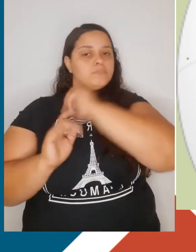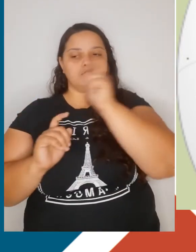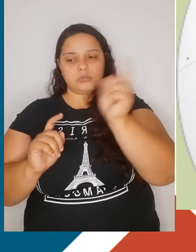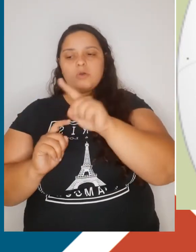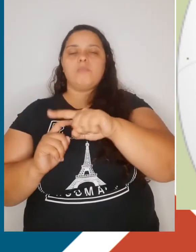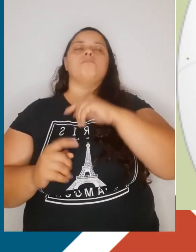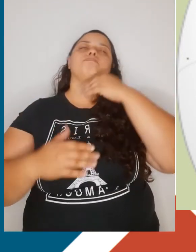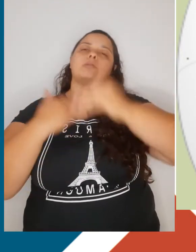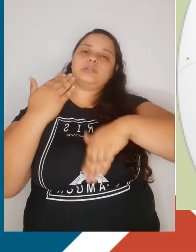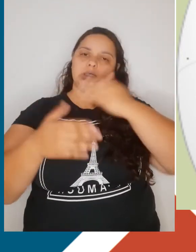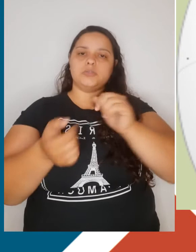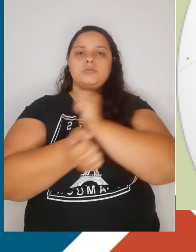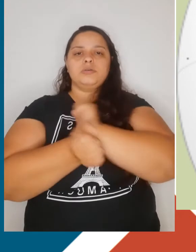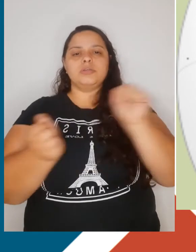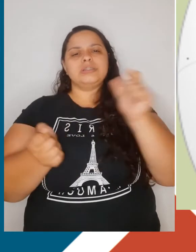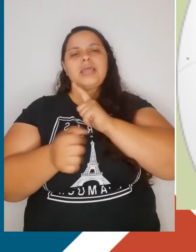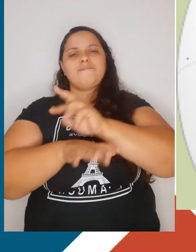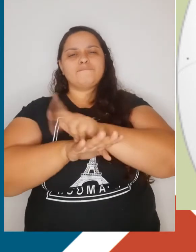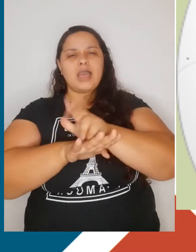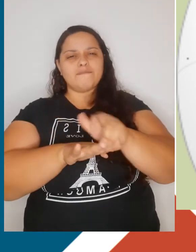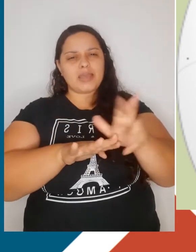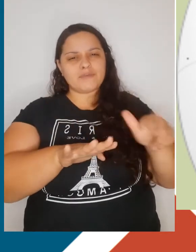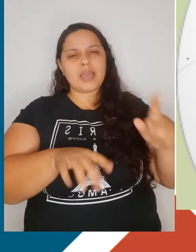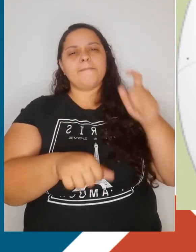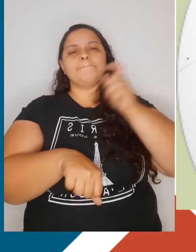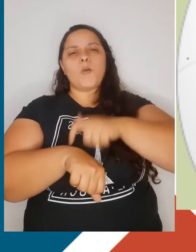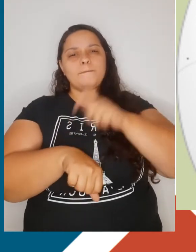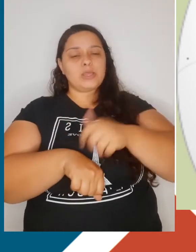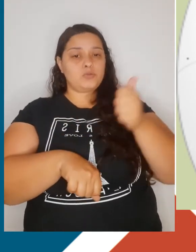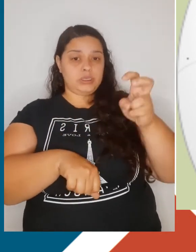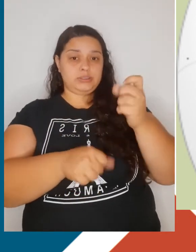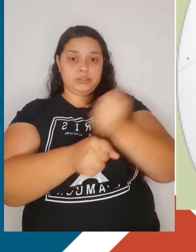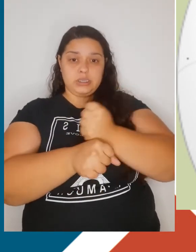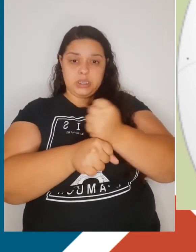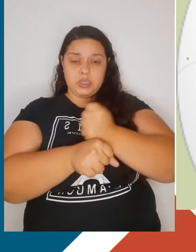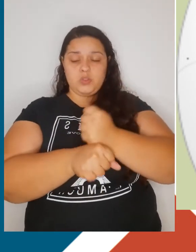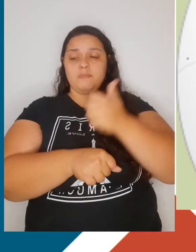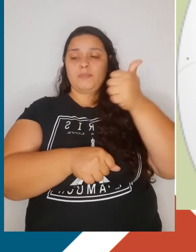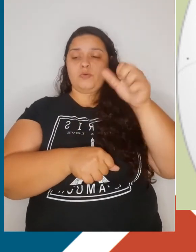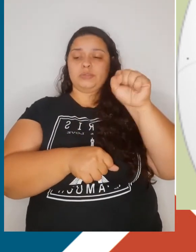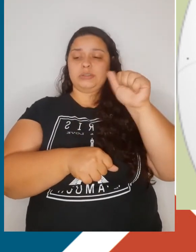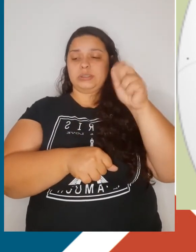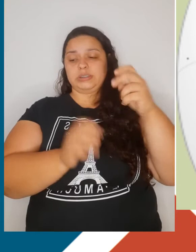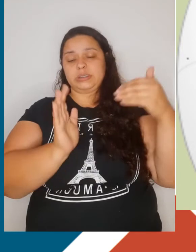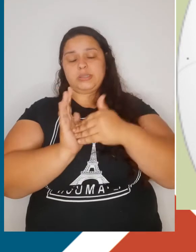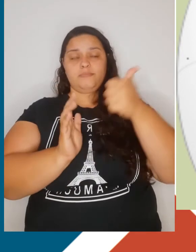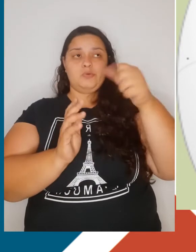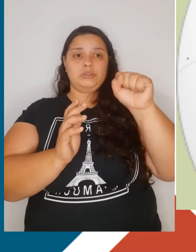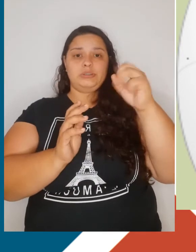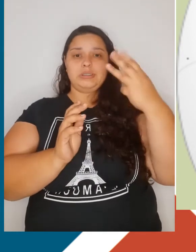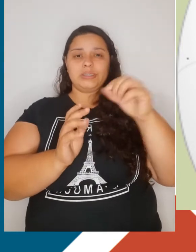do nada. Os processos de libertação se deram em diferentes momentos nesses 15 anos, entre